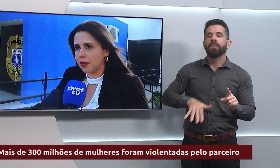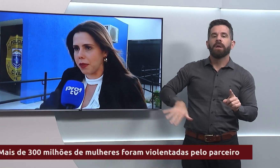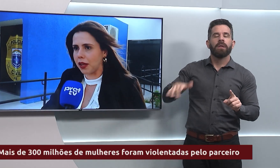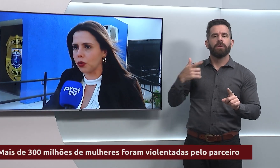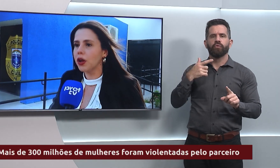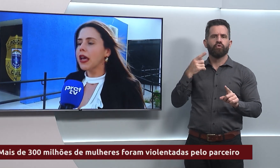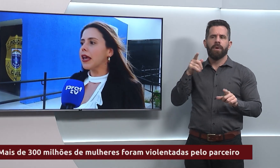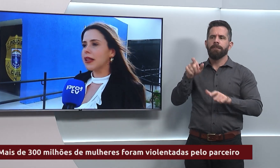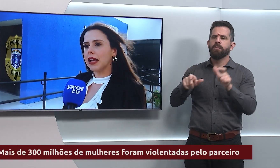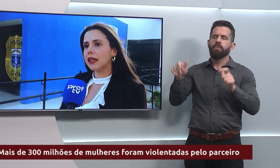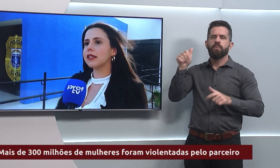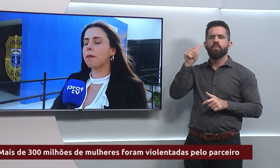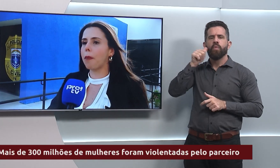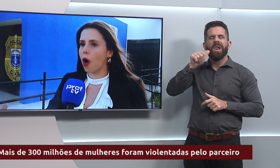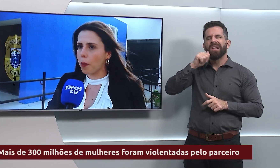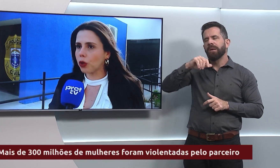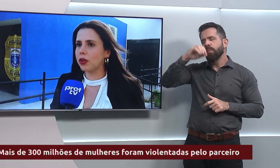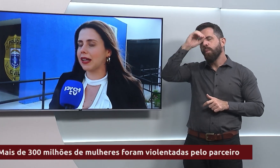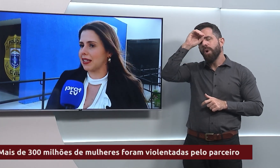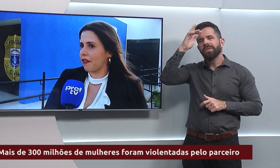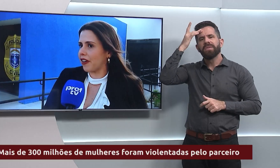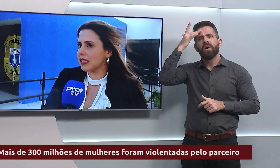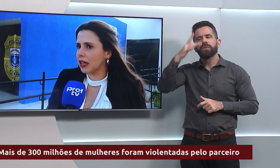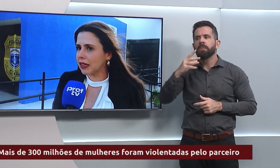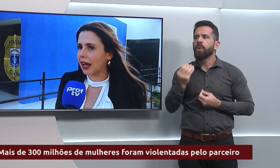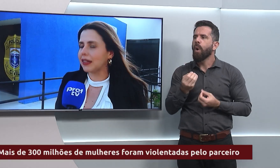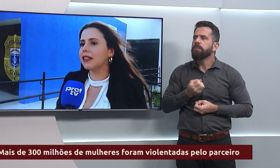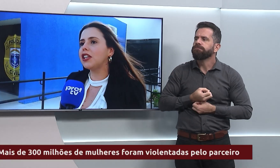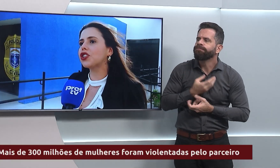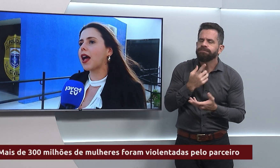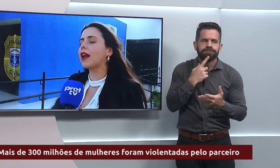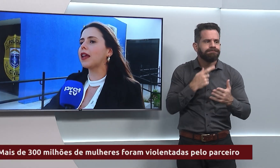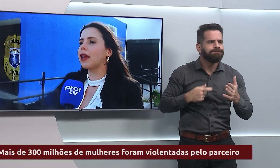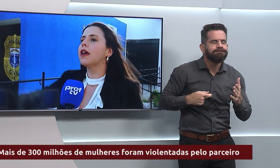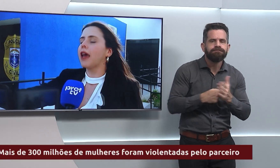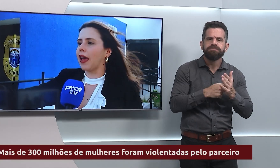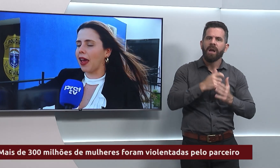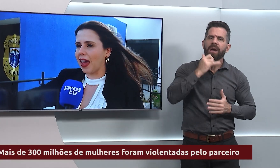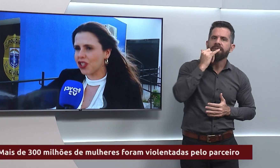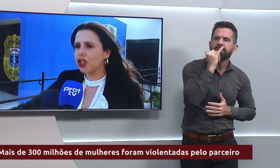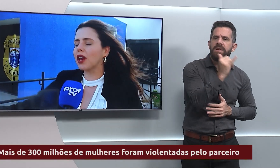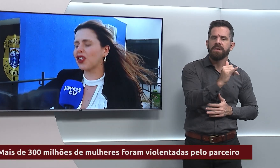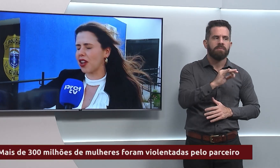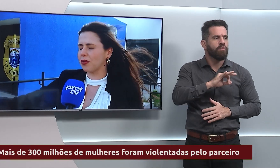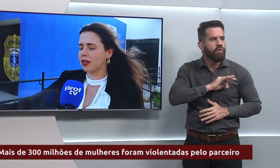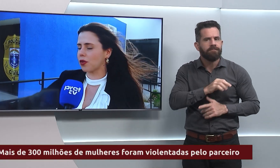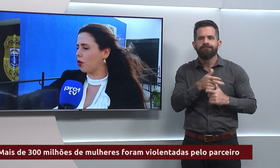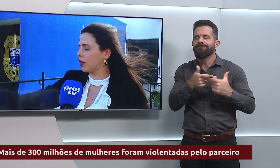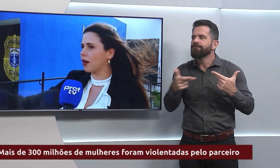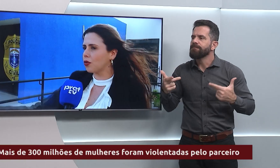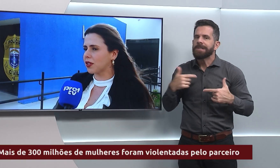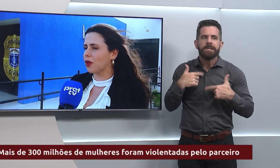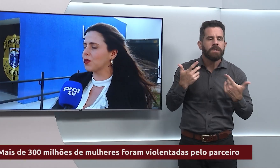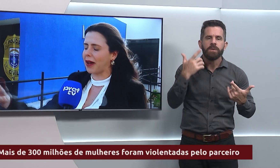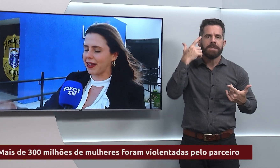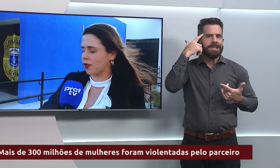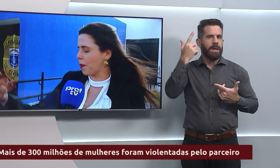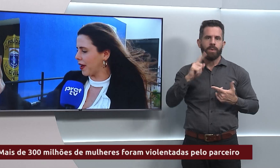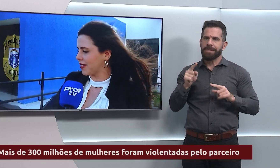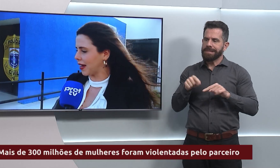conhecimento e tanta essa oportunidade, essa facilidade de estar ali registrando as denúncias contra os seus maridos, companheiros